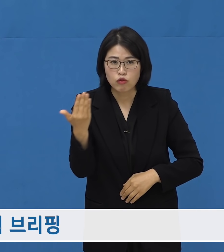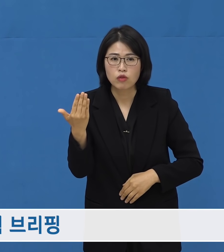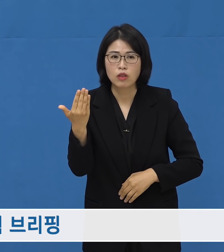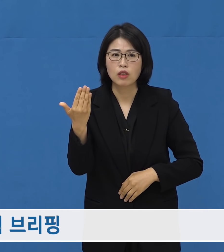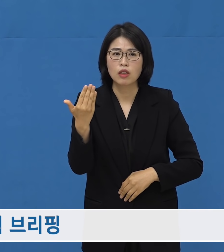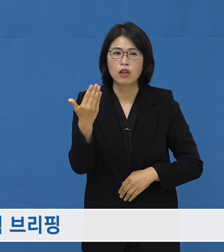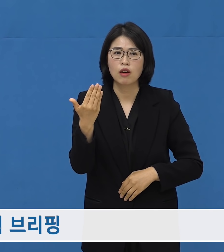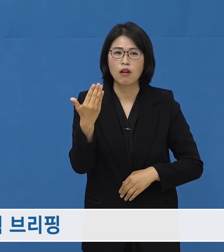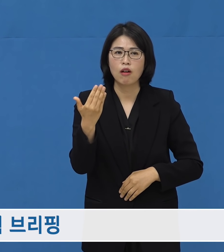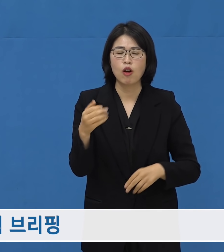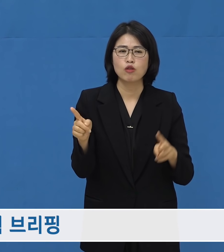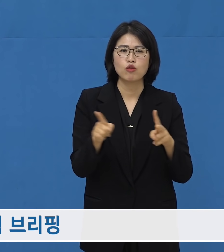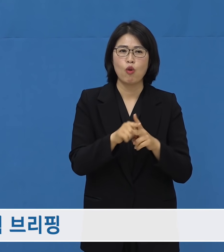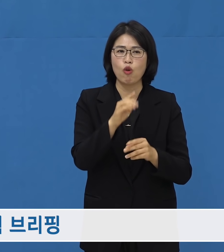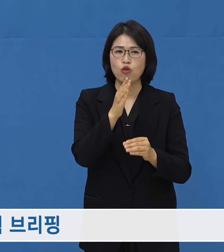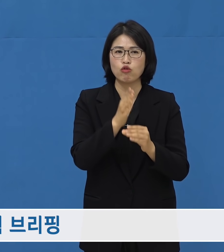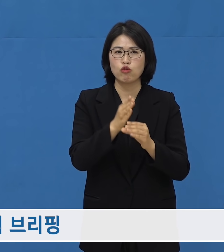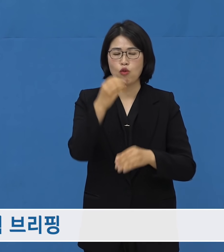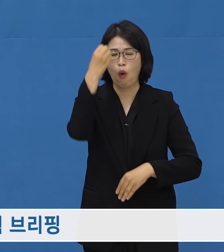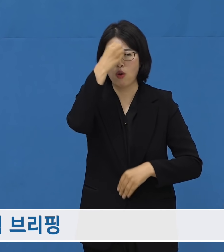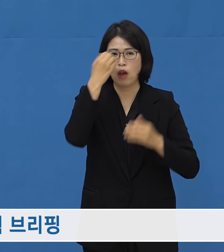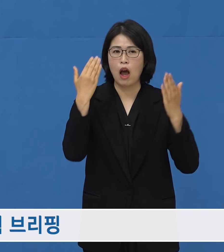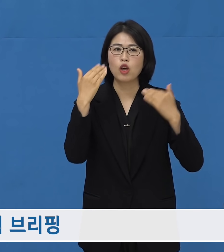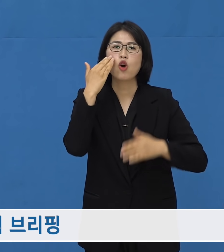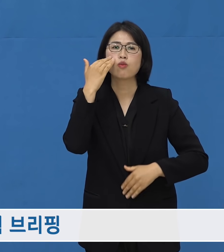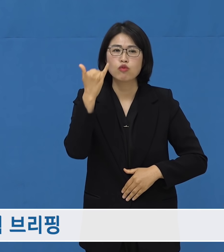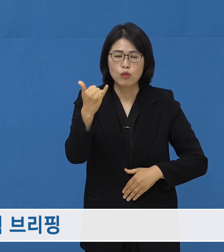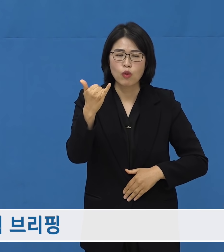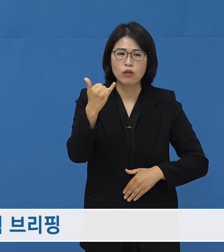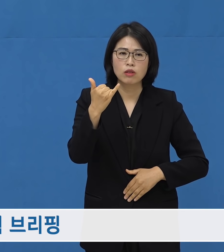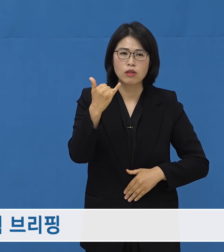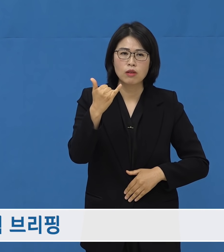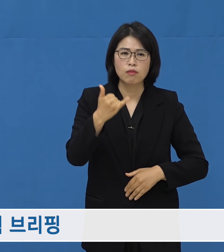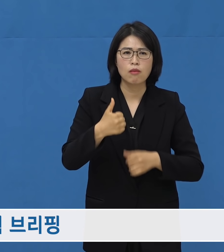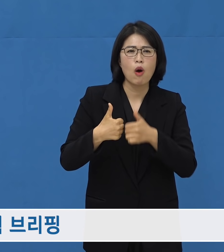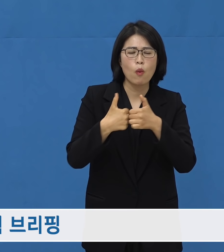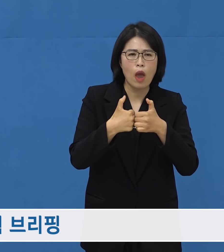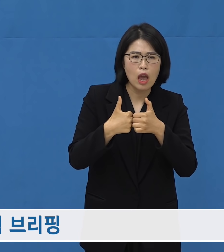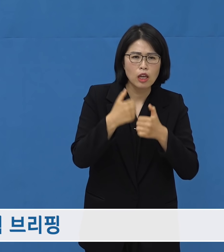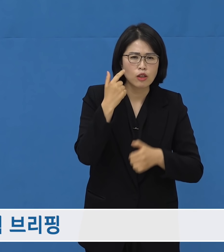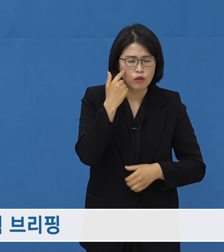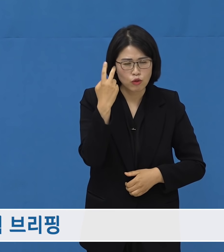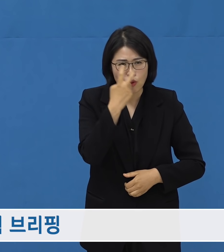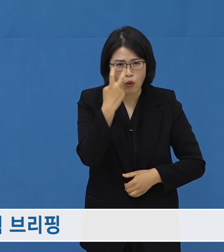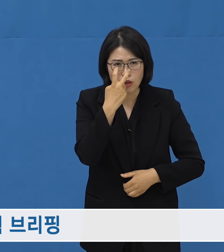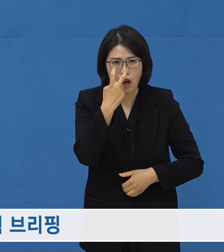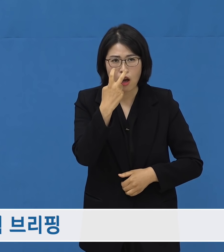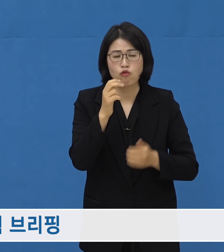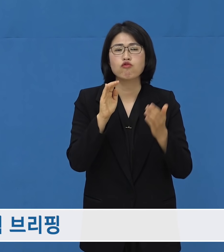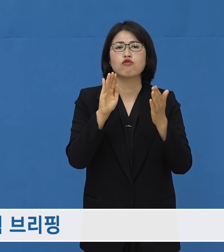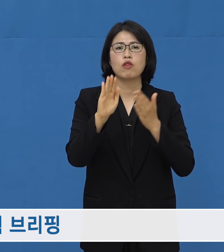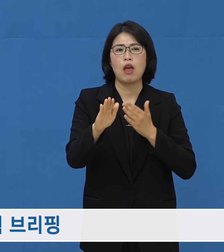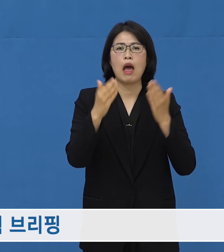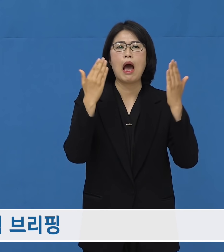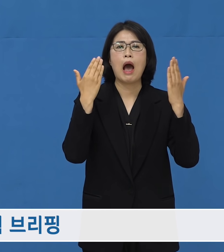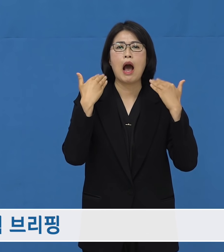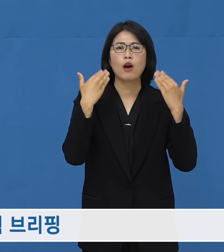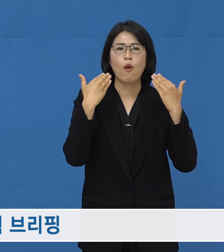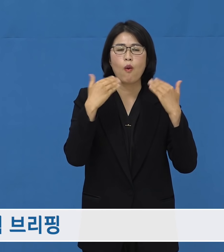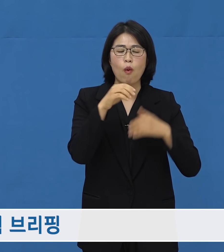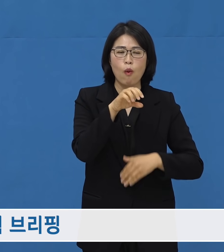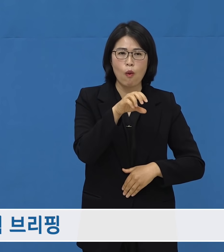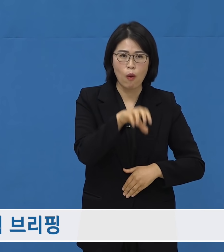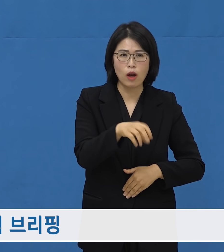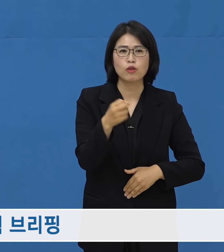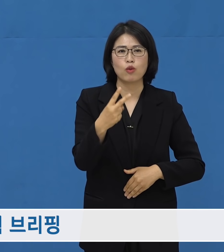초중고 학부모 대상 화상회의 실시 등 다양한 방법으로 학교